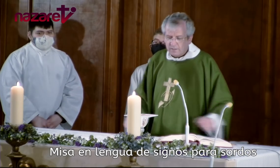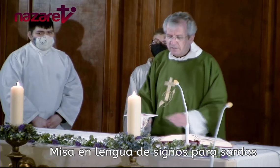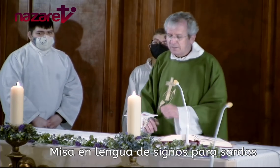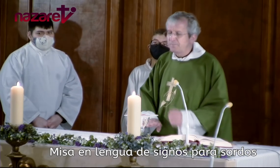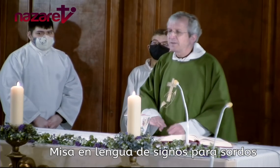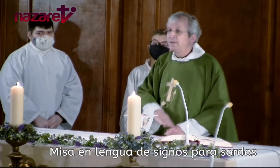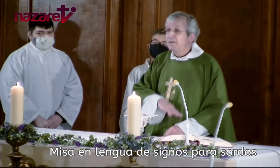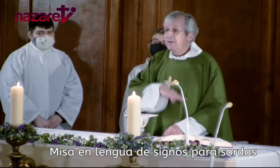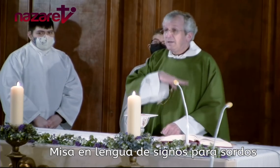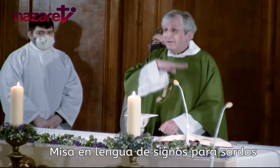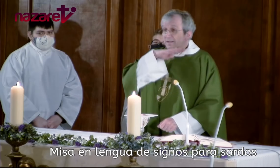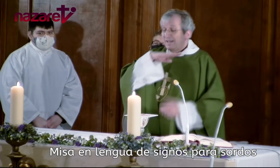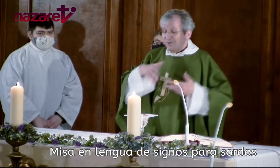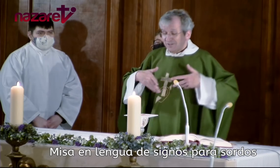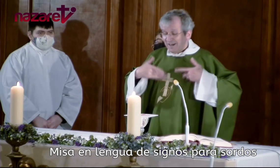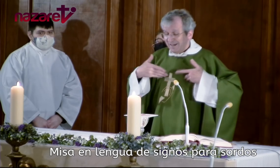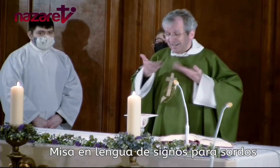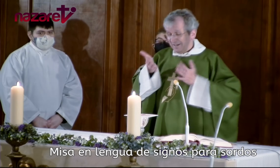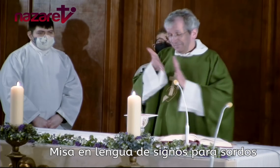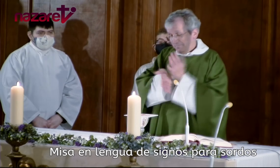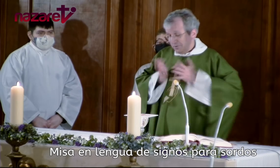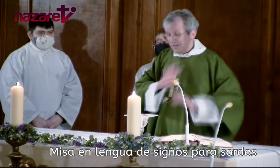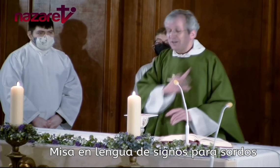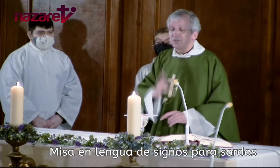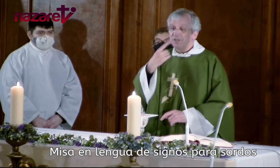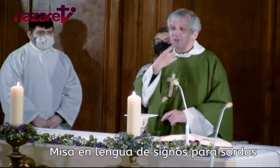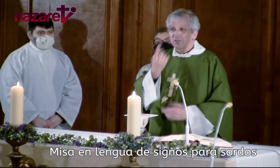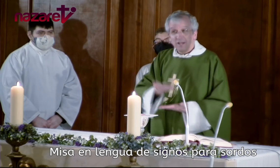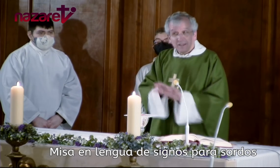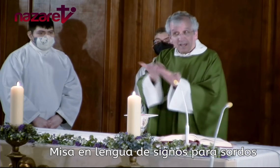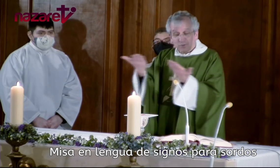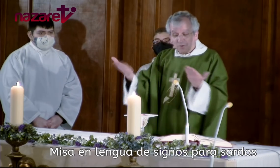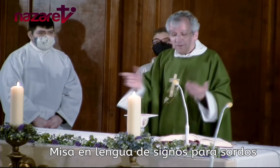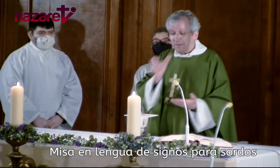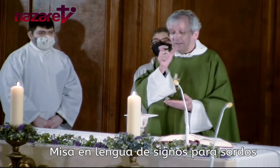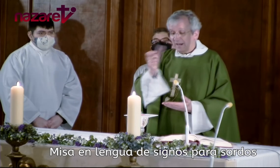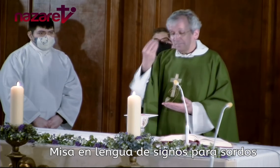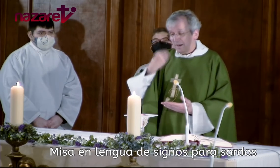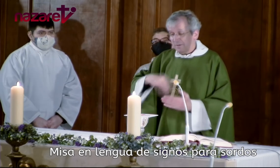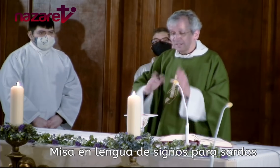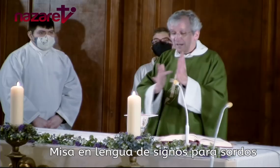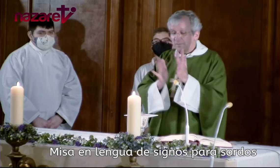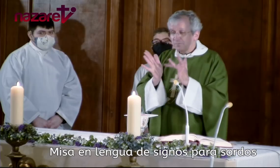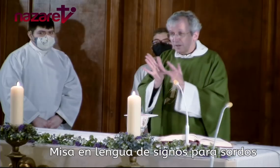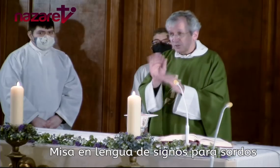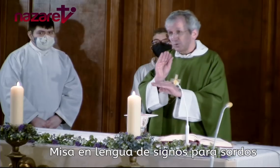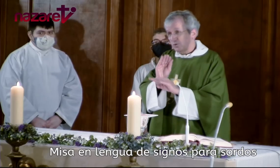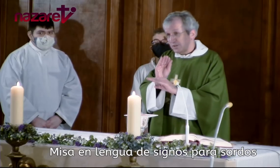Amén. Llenos de alegría por ser hijos de Dios, digamos confiadamente las palabras que el mismo Jesús nos